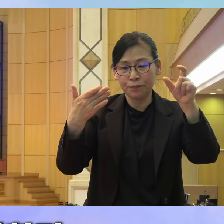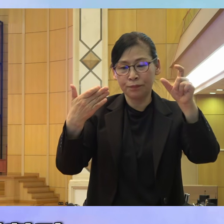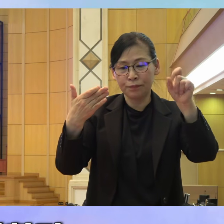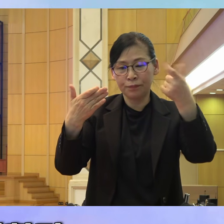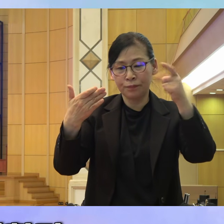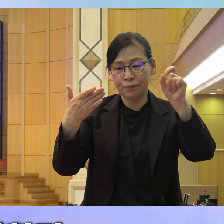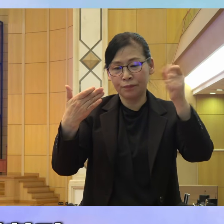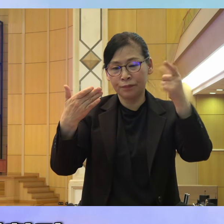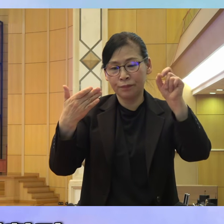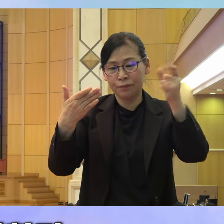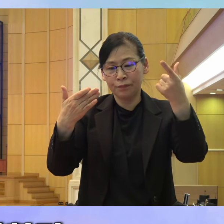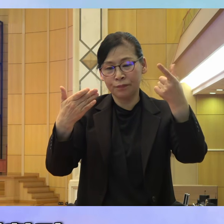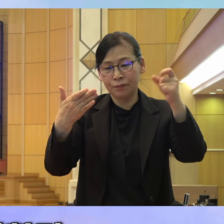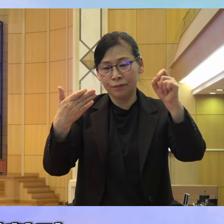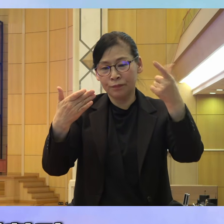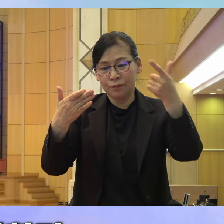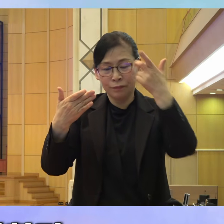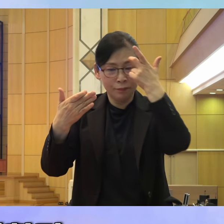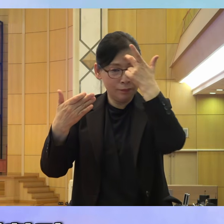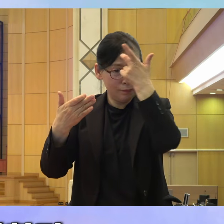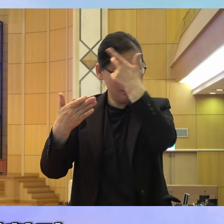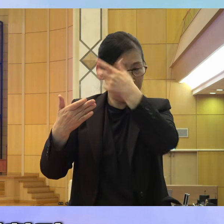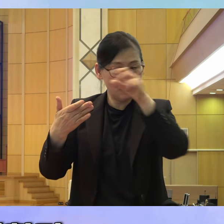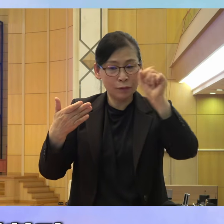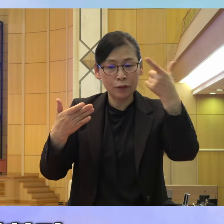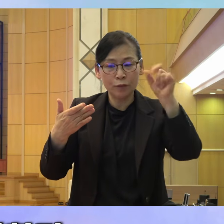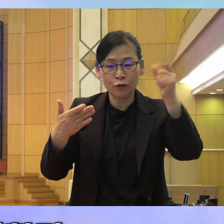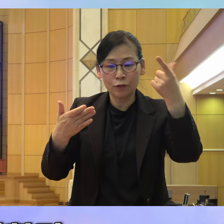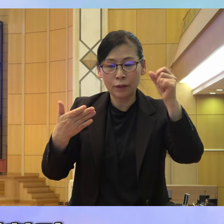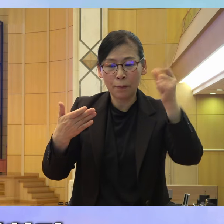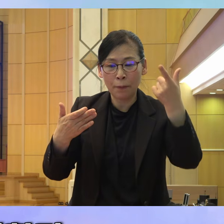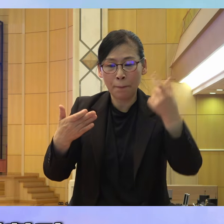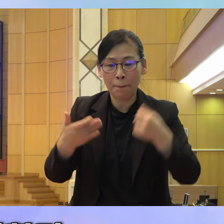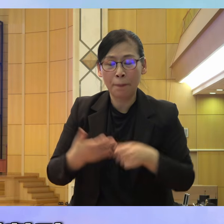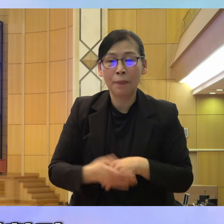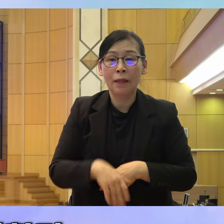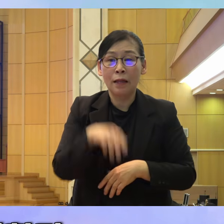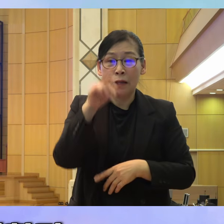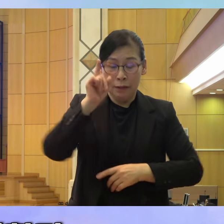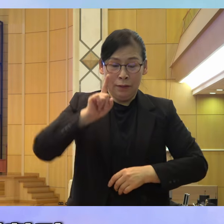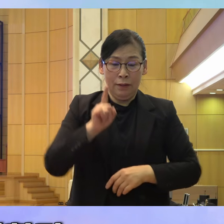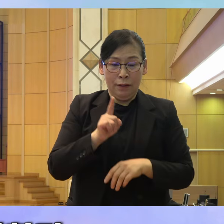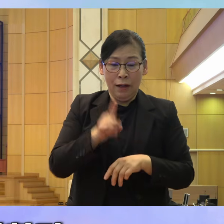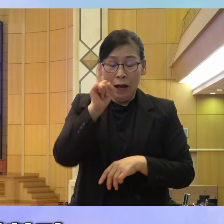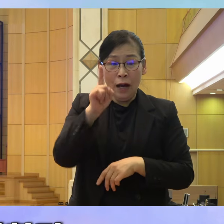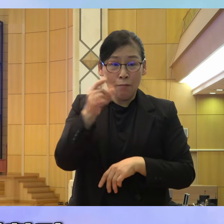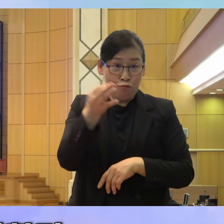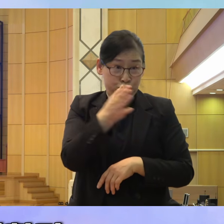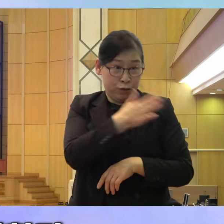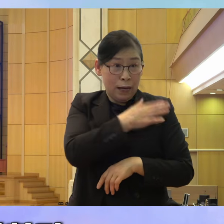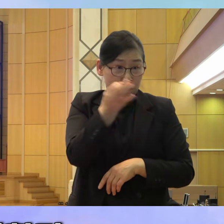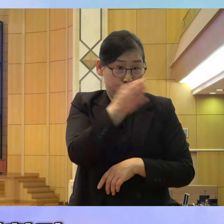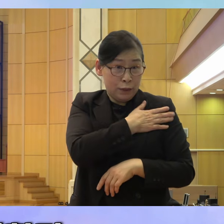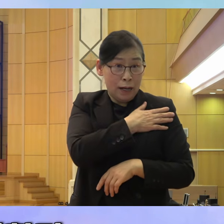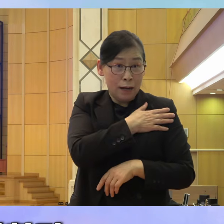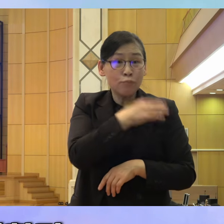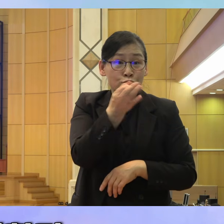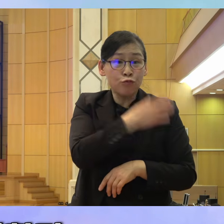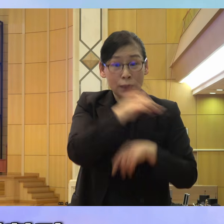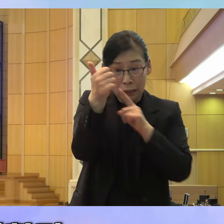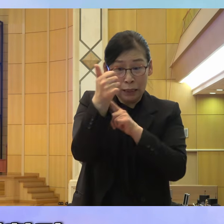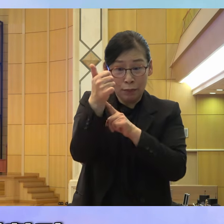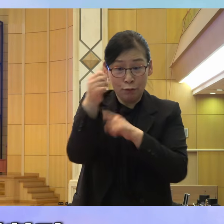122페이지입니다. 누가복음 16장 19절 말씀을 보면 한 부자가 있어